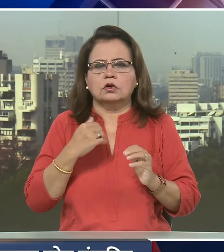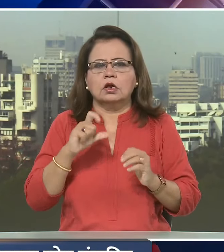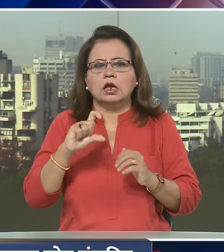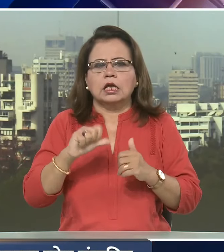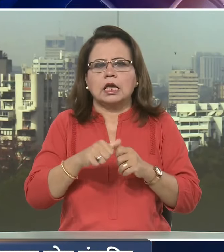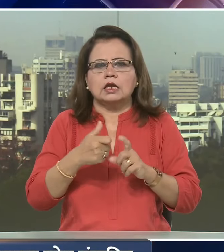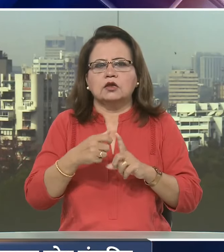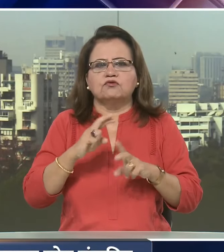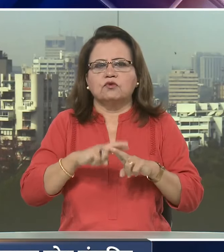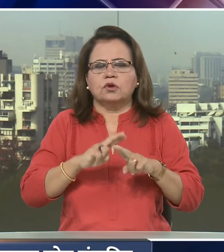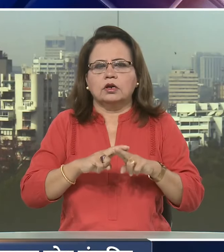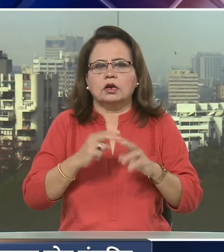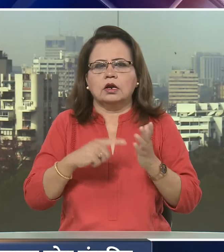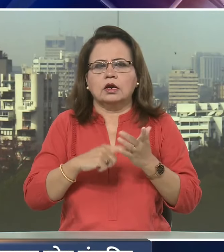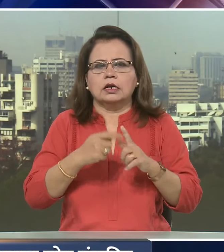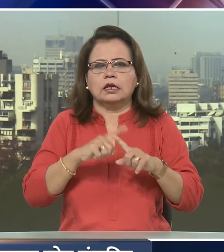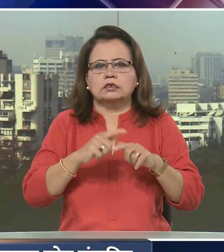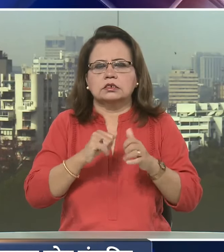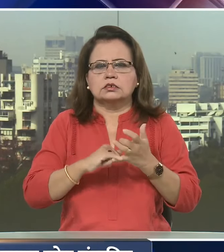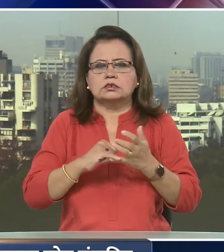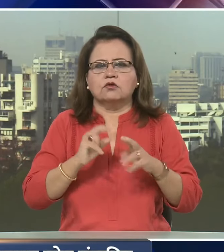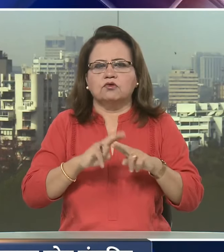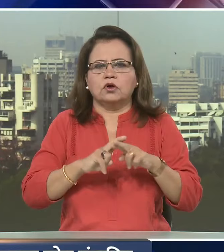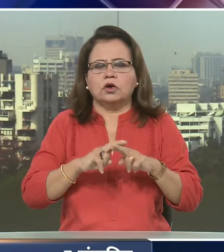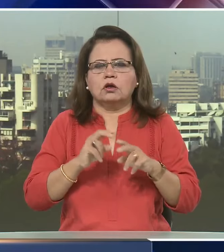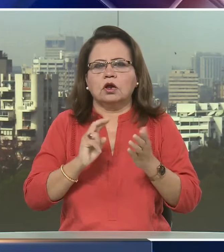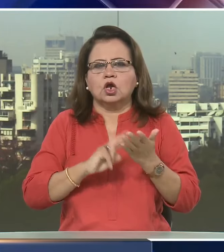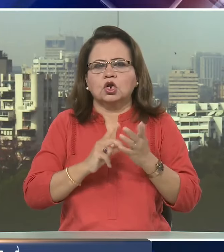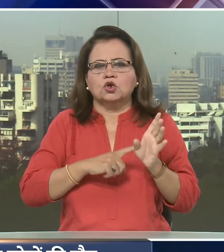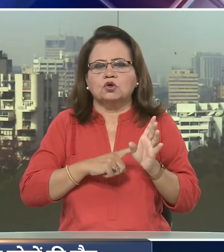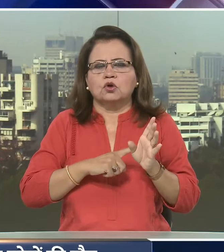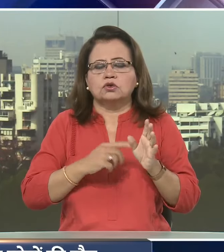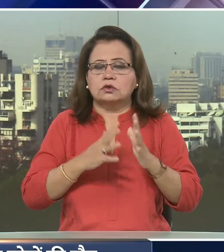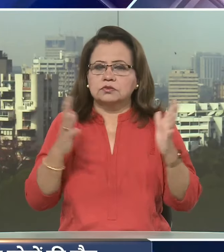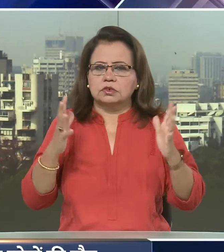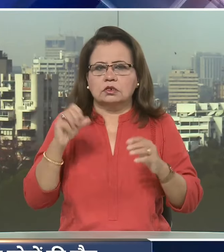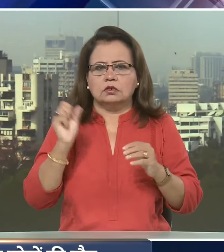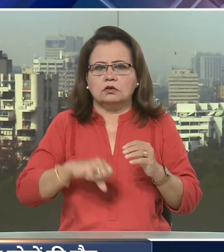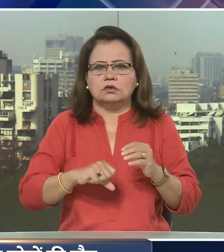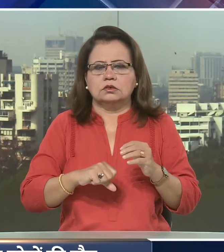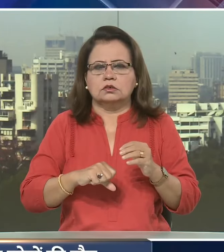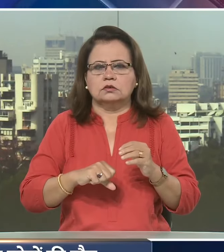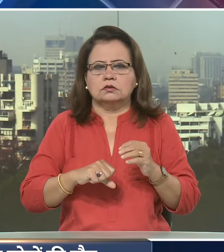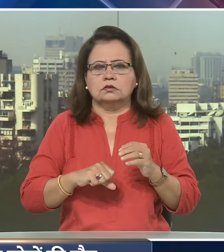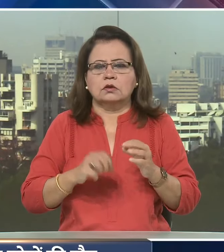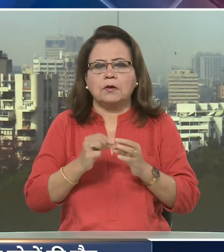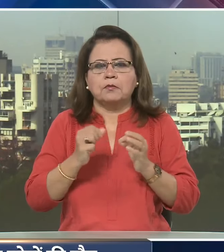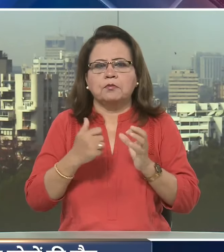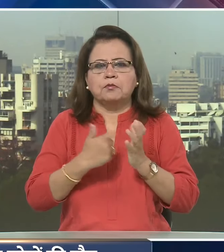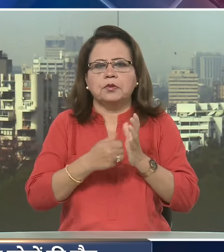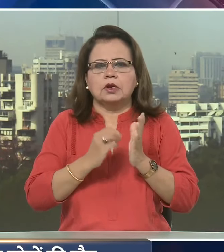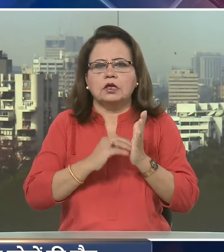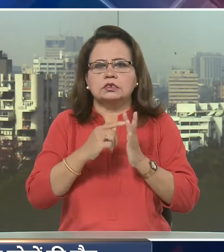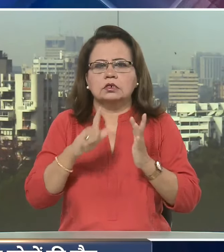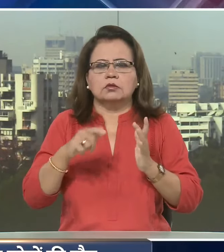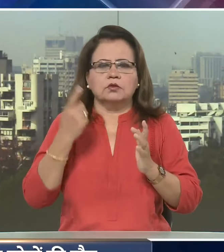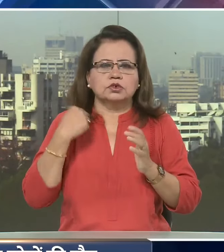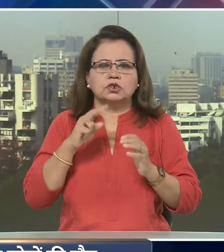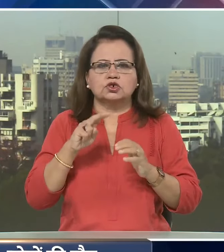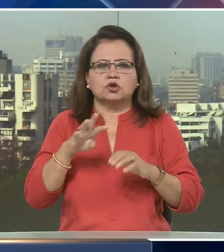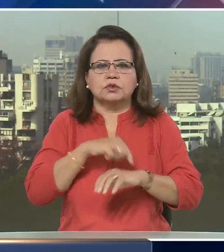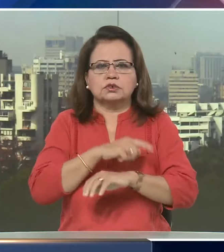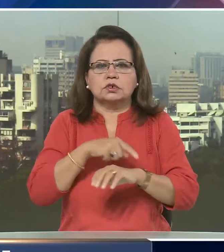कैलिफोर्निया, टेक्सास, फ्लोरिडा और न्यूयॉर्क सबसे ज्यादा प्रभावित हैं। ब्राजील में भी पिछले 24 घंटे